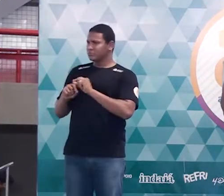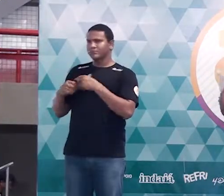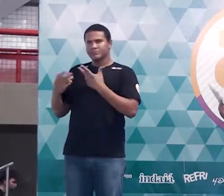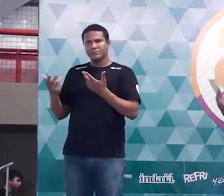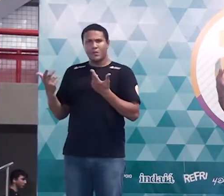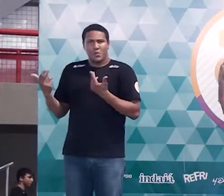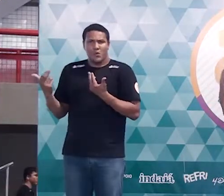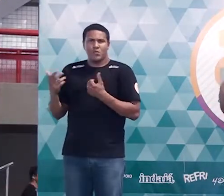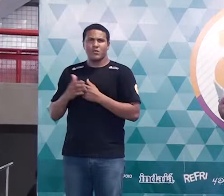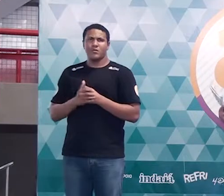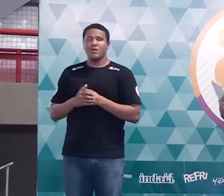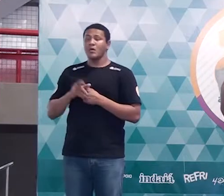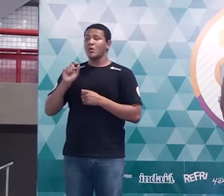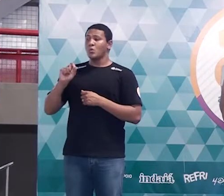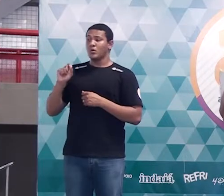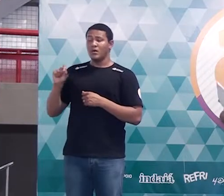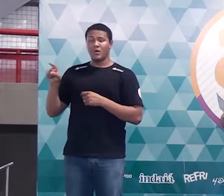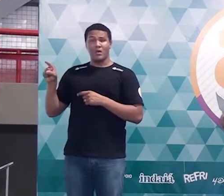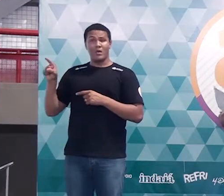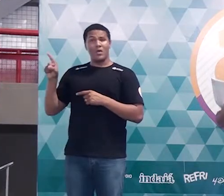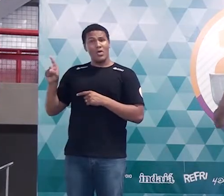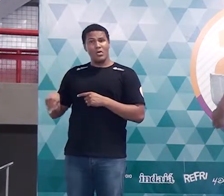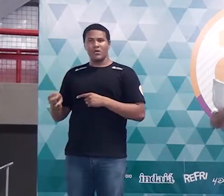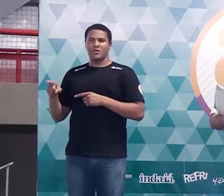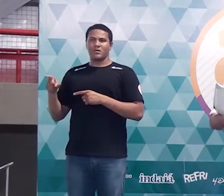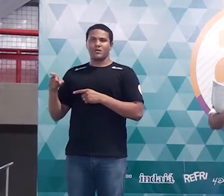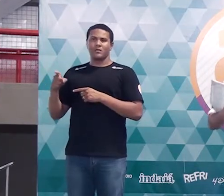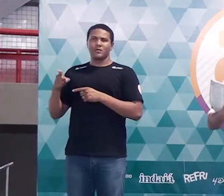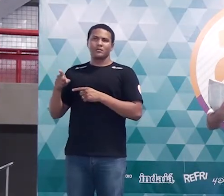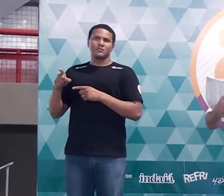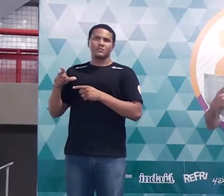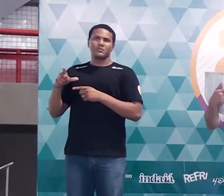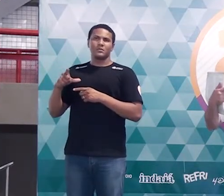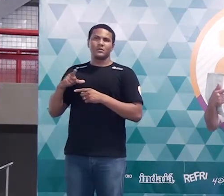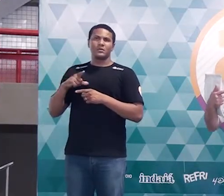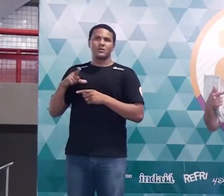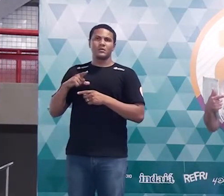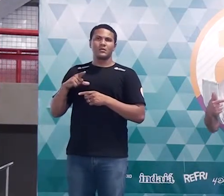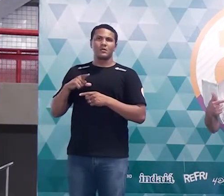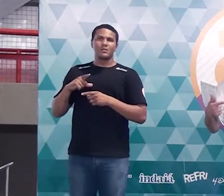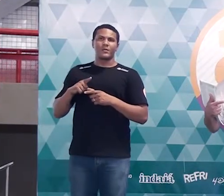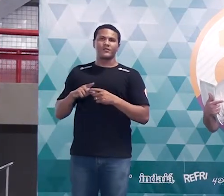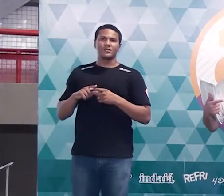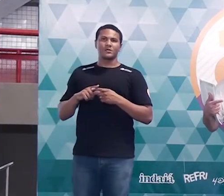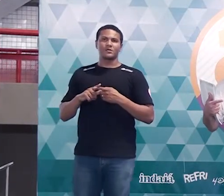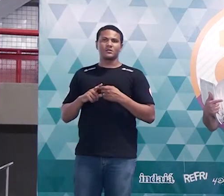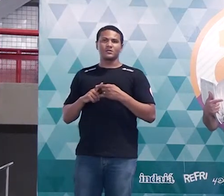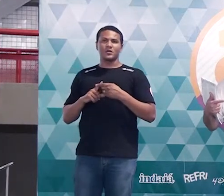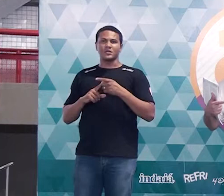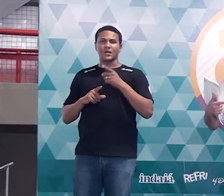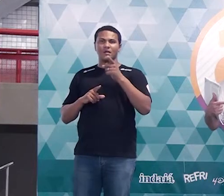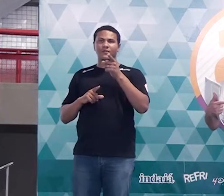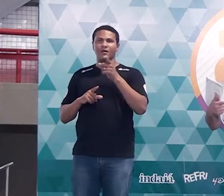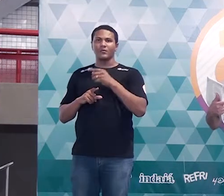Essa variação que acontece por conta da idade...